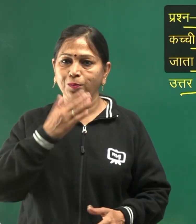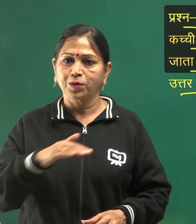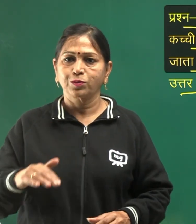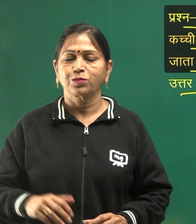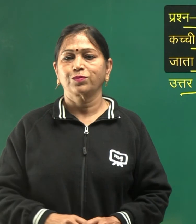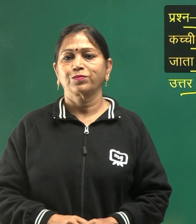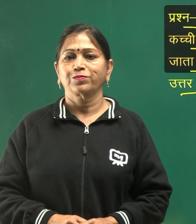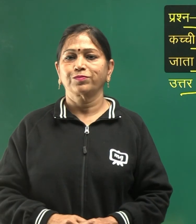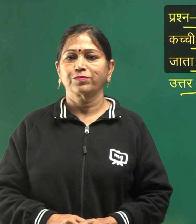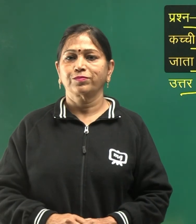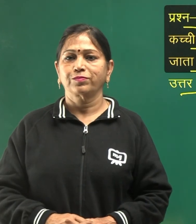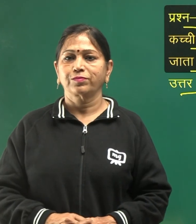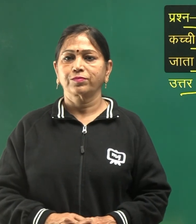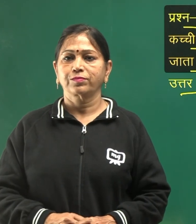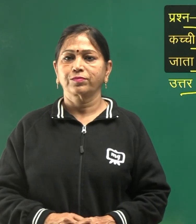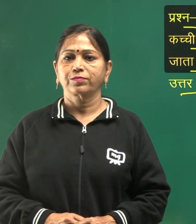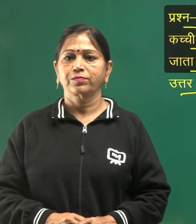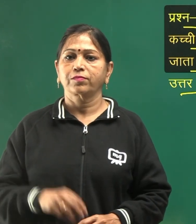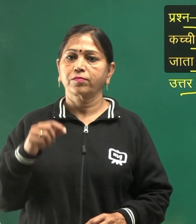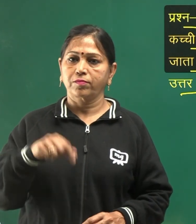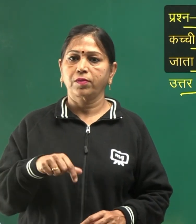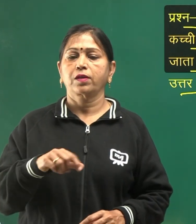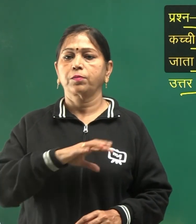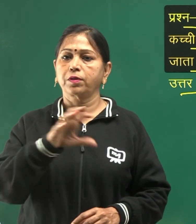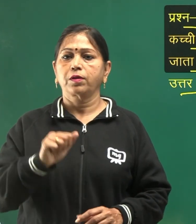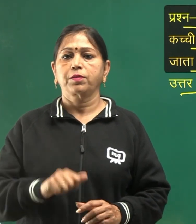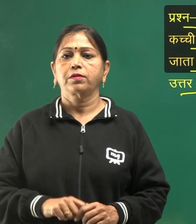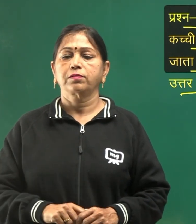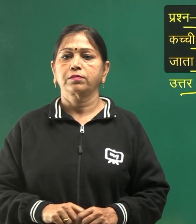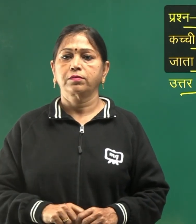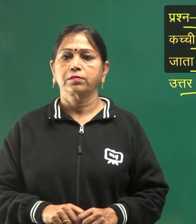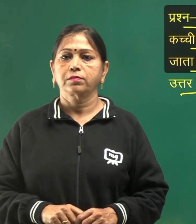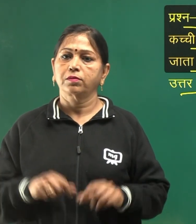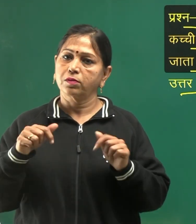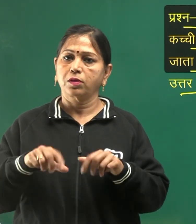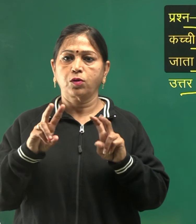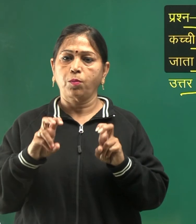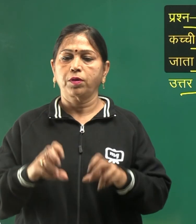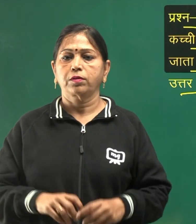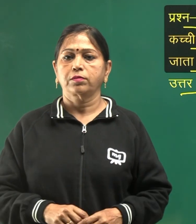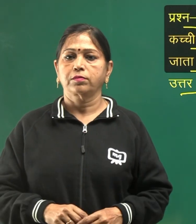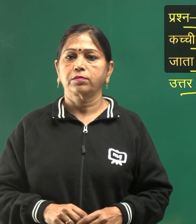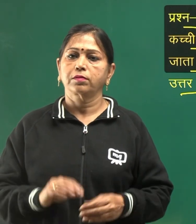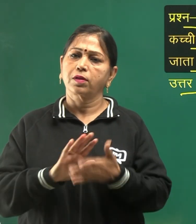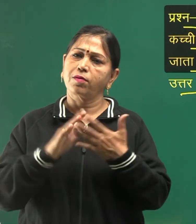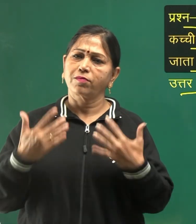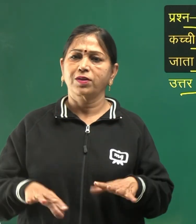बच्चों, यहाँ पर हमारा ये अध्याय